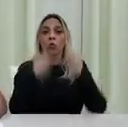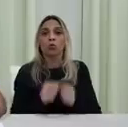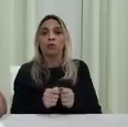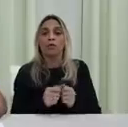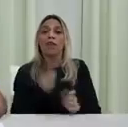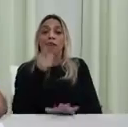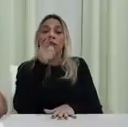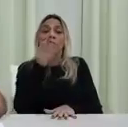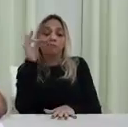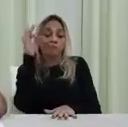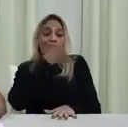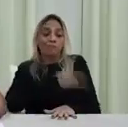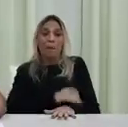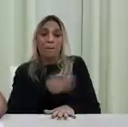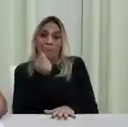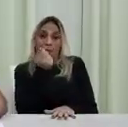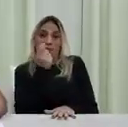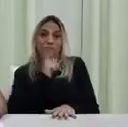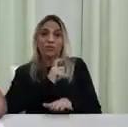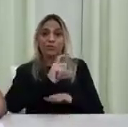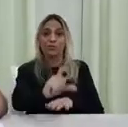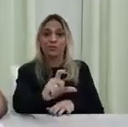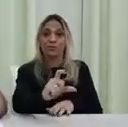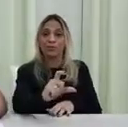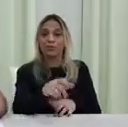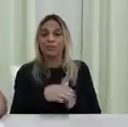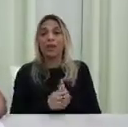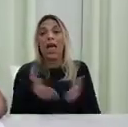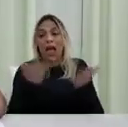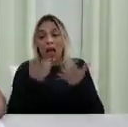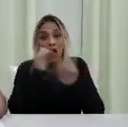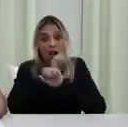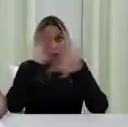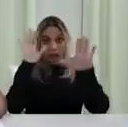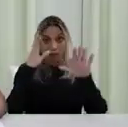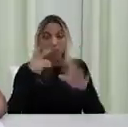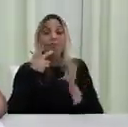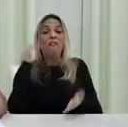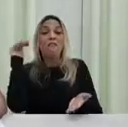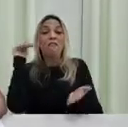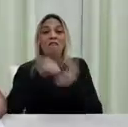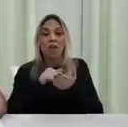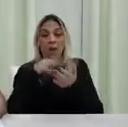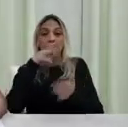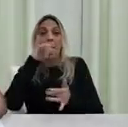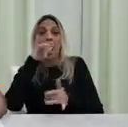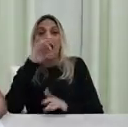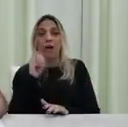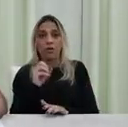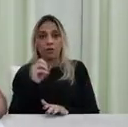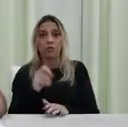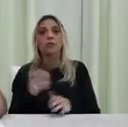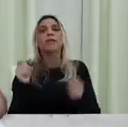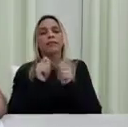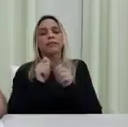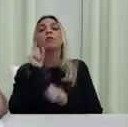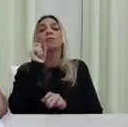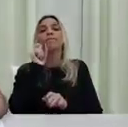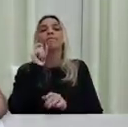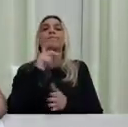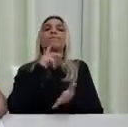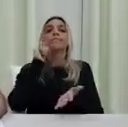benefício. Detalhe, deixou bem claro. Agora, no final de maio, a gente vai lançar um